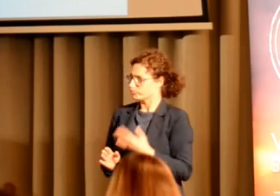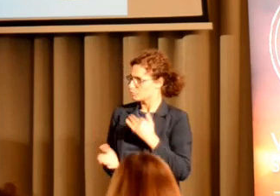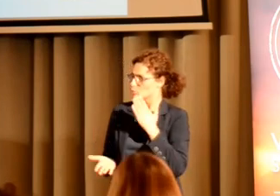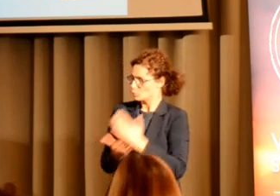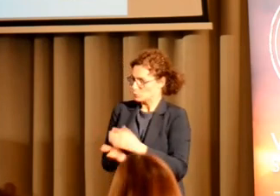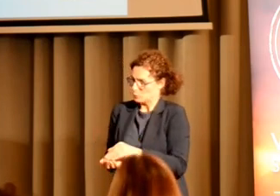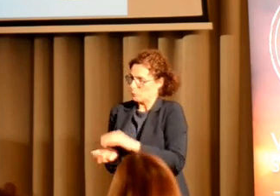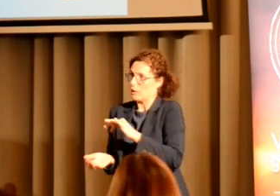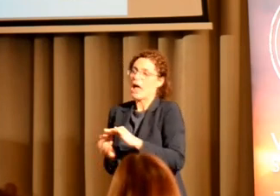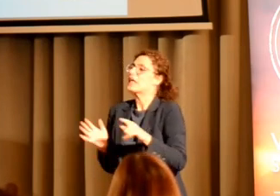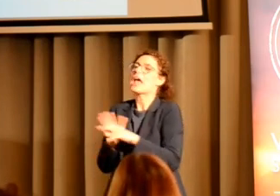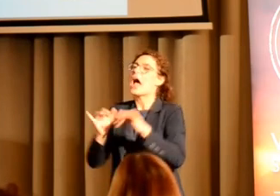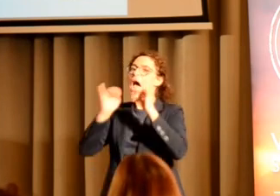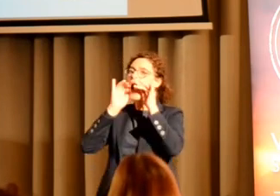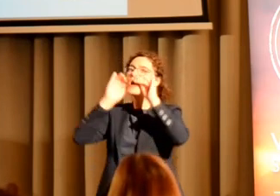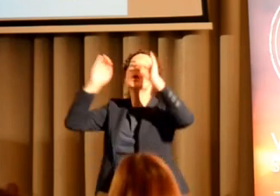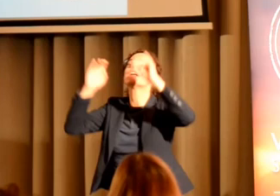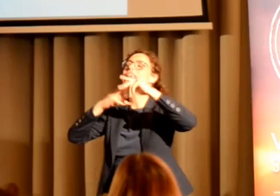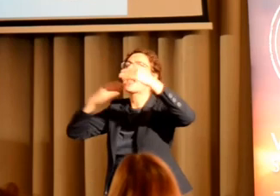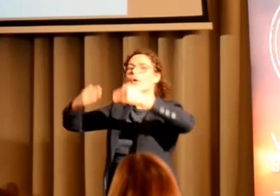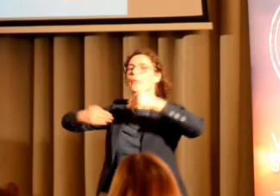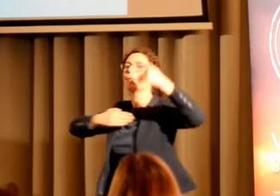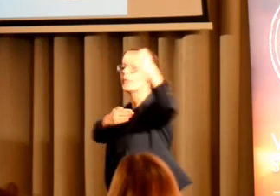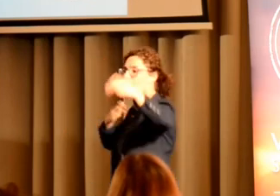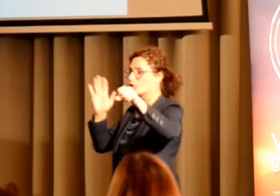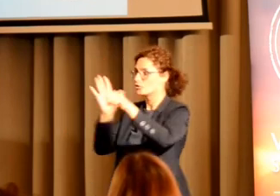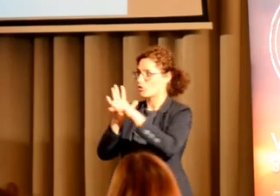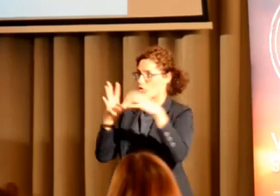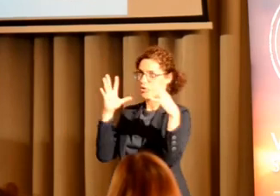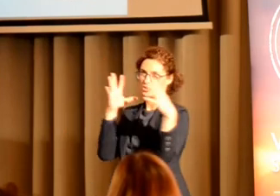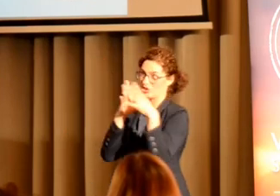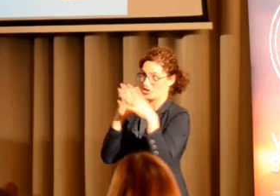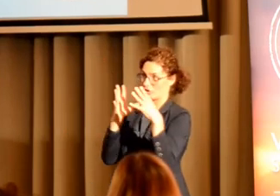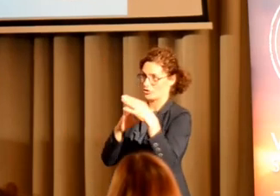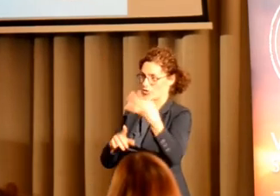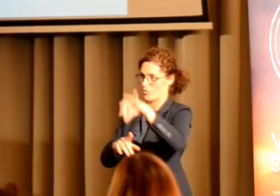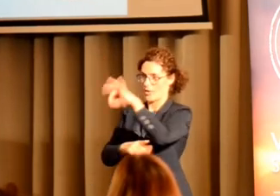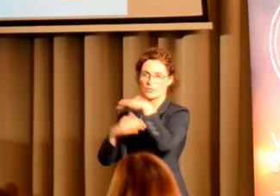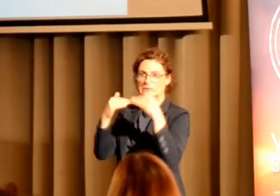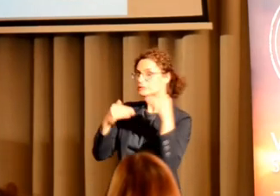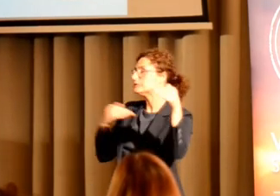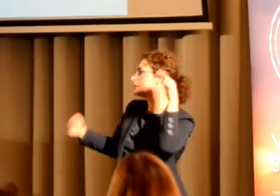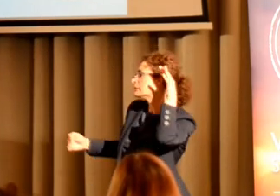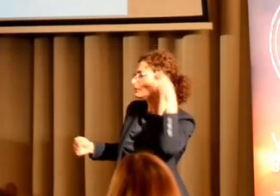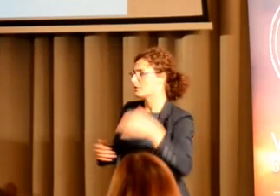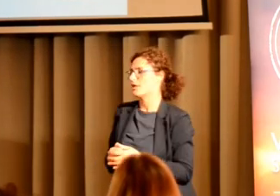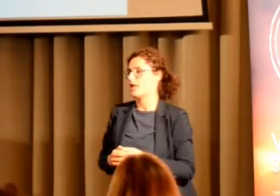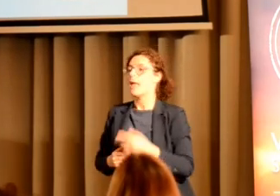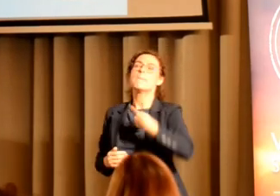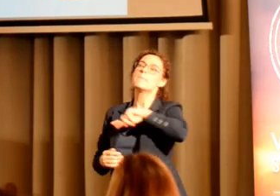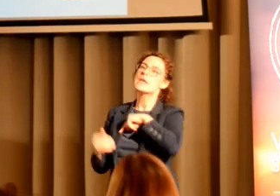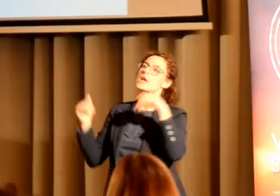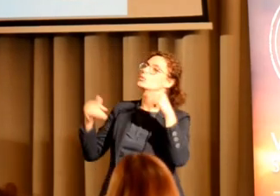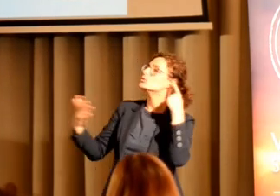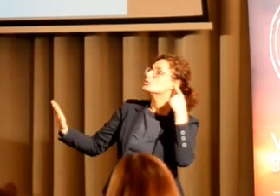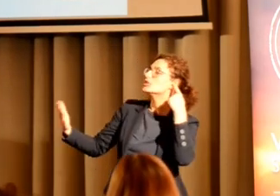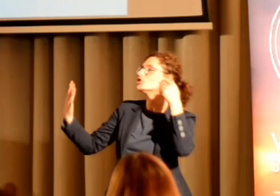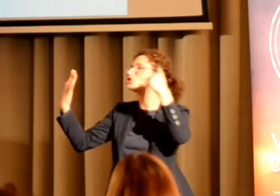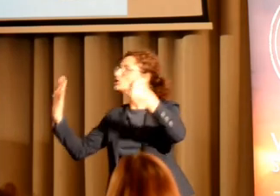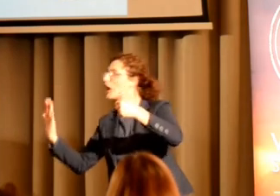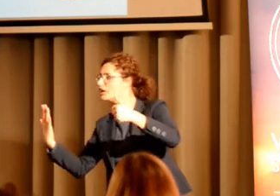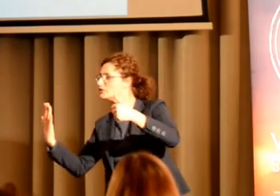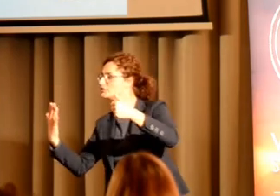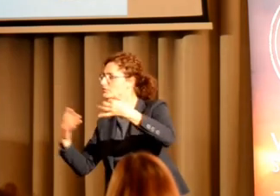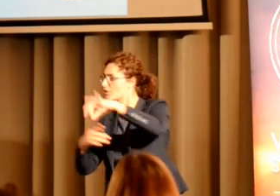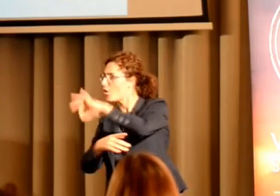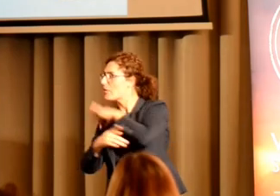razie, najmniej od tego, że się może porozumieć. Okazuje się, że do 10 km są w stanie się usłyszeć. My możemy usłyszeć może z 6, a ona jest